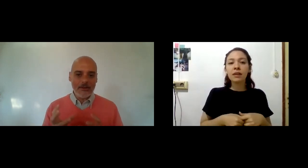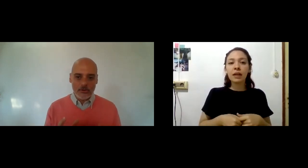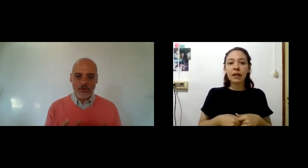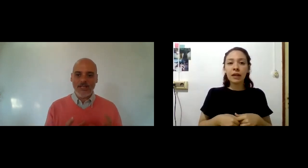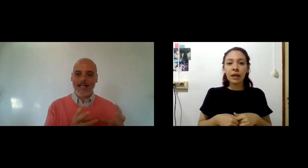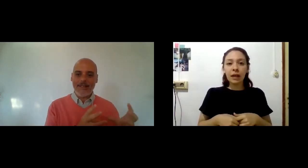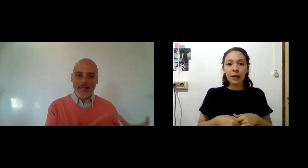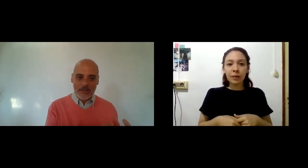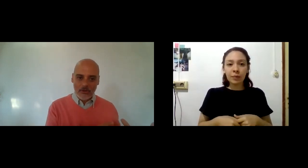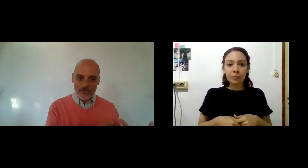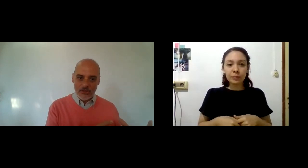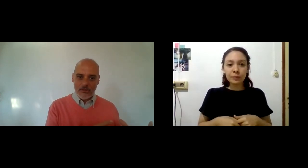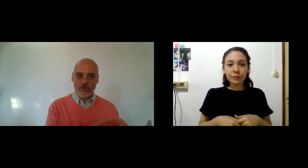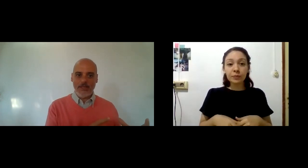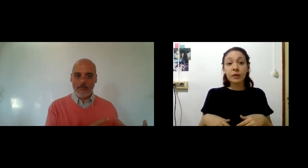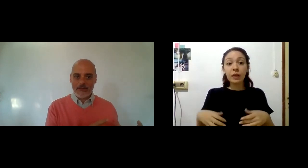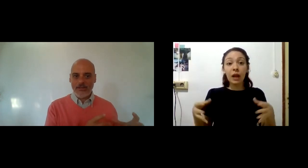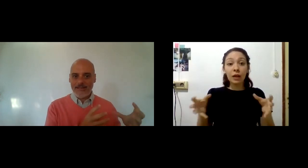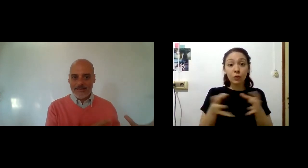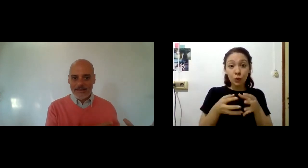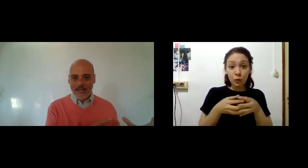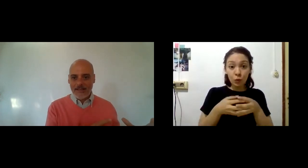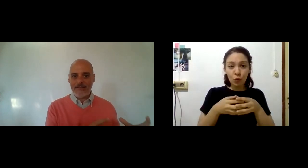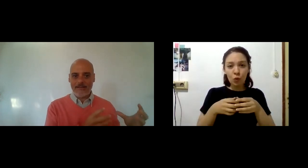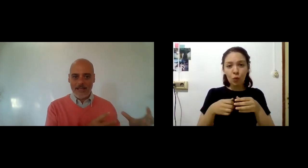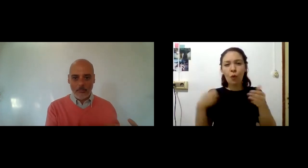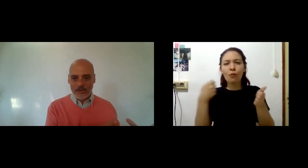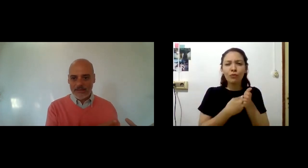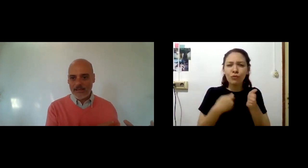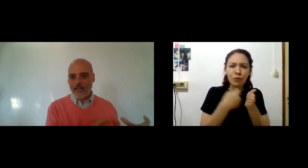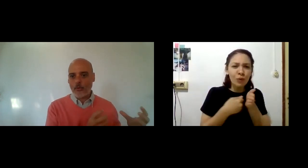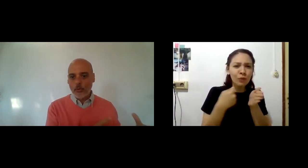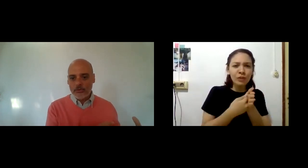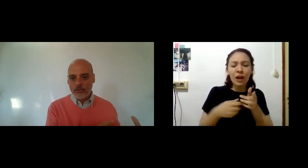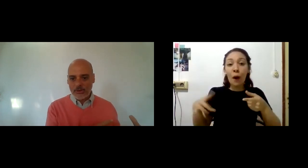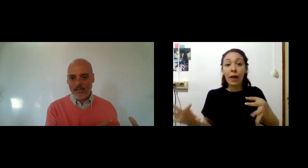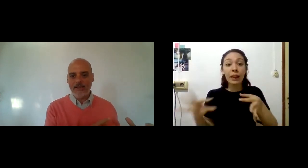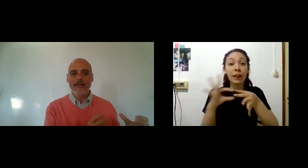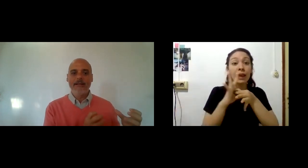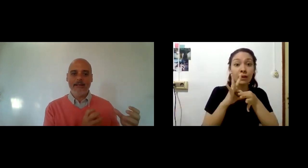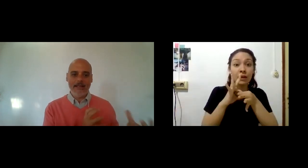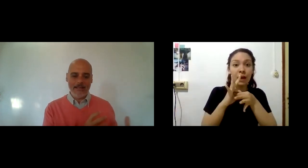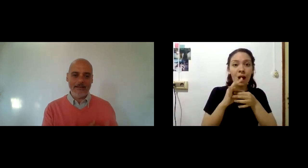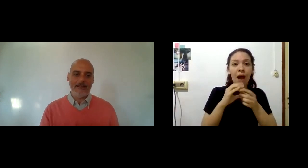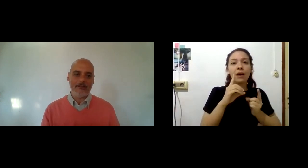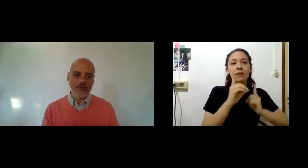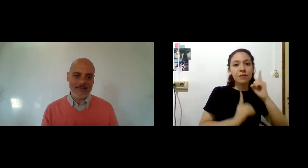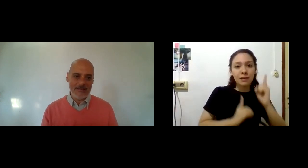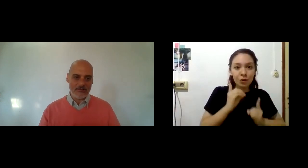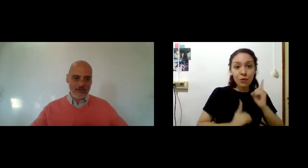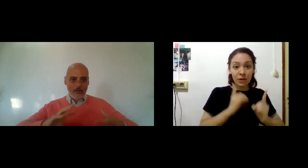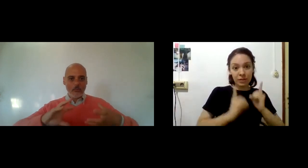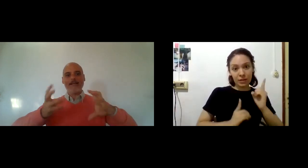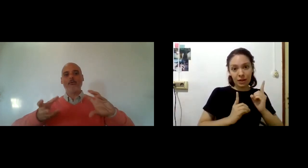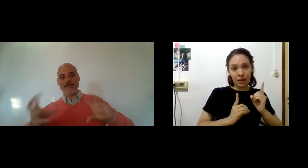con desarrollos académicos sobre elementos de identidad, identidad política, cultura, en las